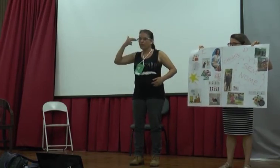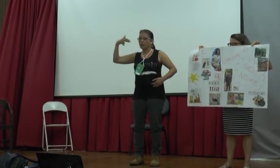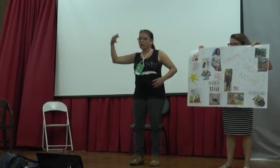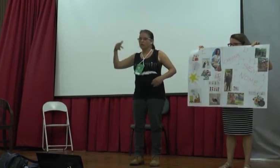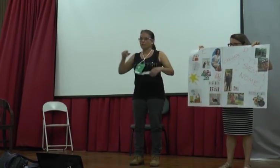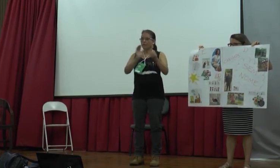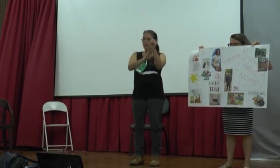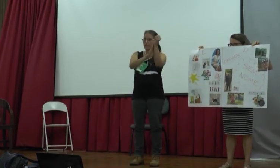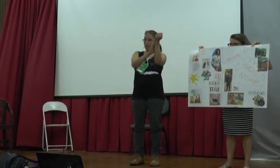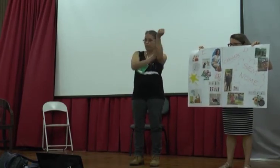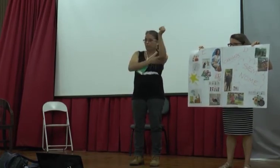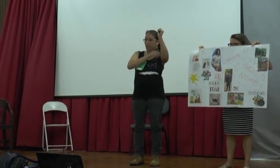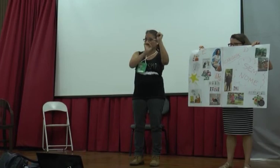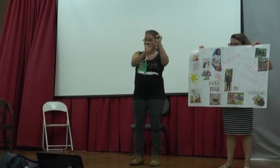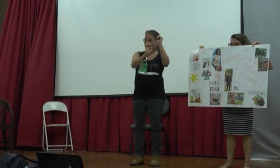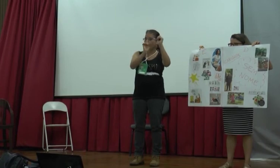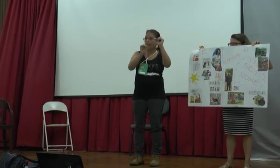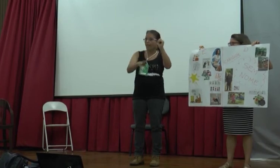o cérebro, né?